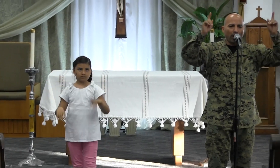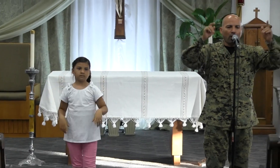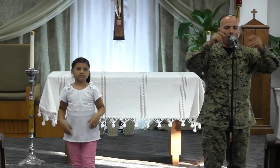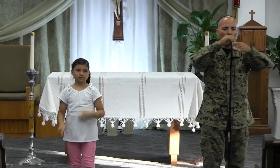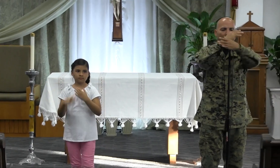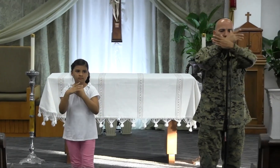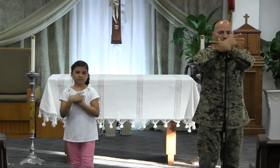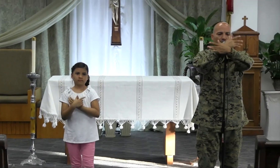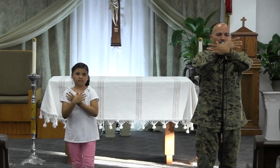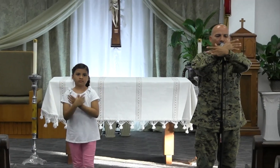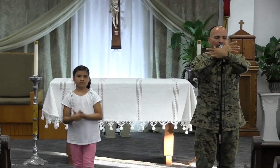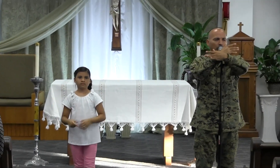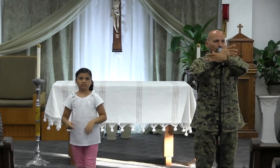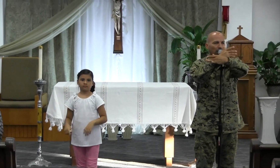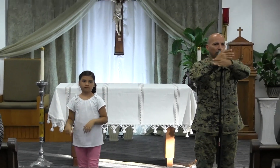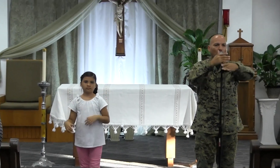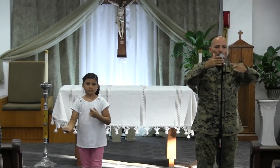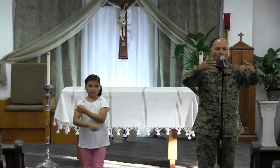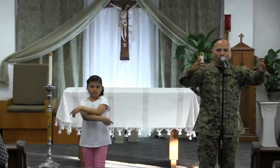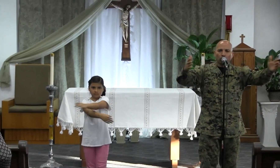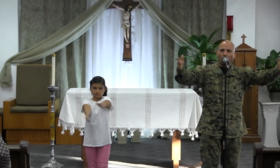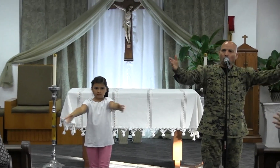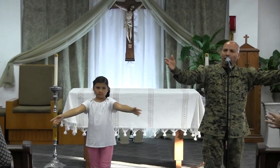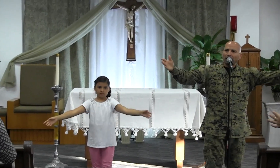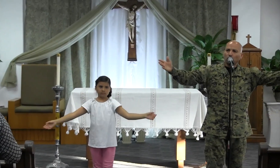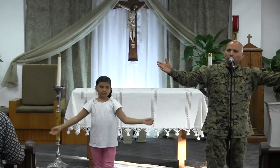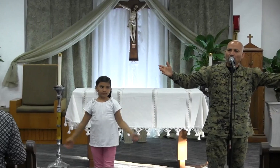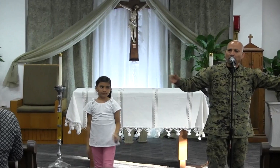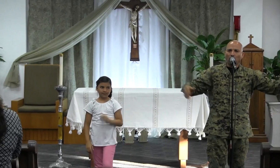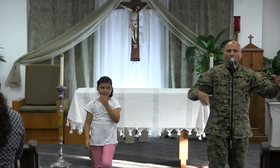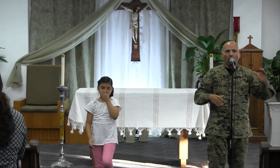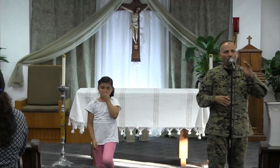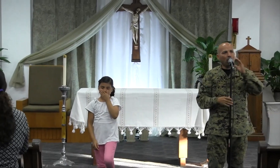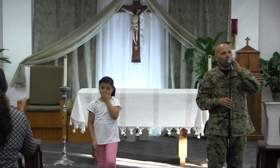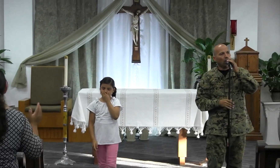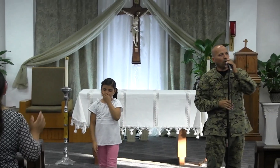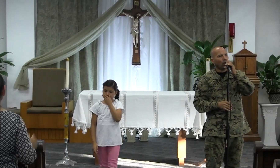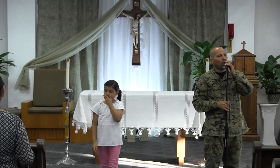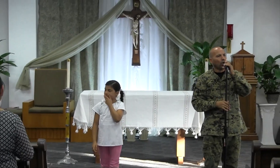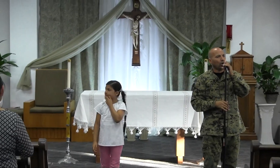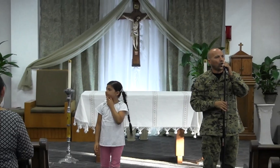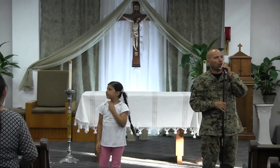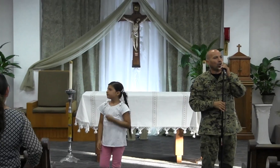la entrego. Espíritu Santo, toca tu pueblo.